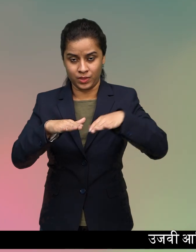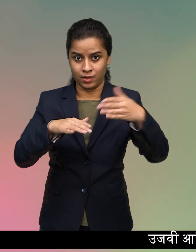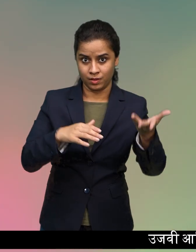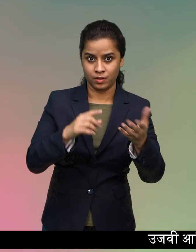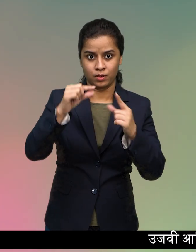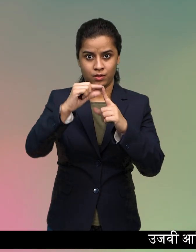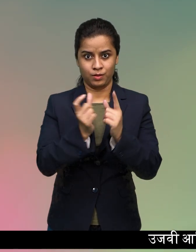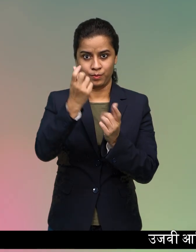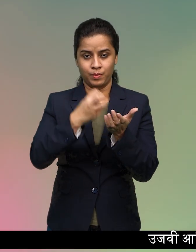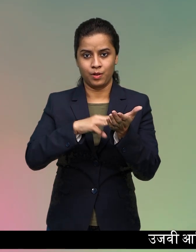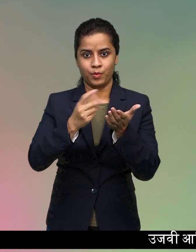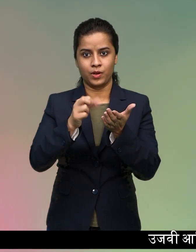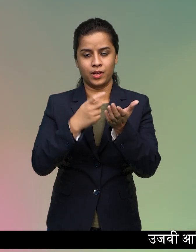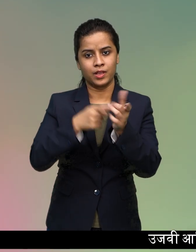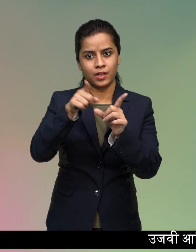उजवी आणि डावी फुफ्फुसीय धमन्या.